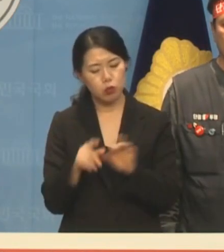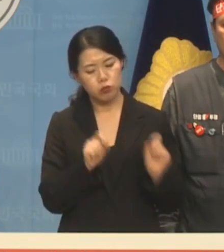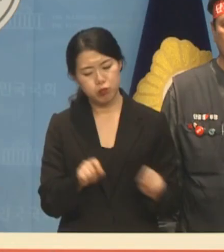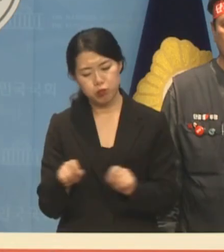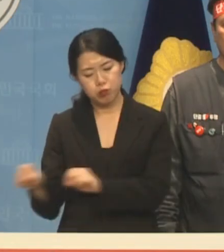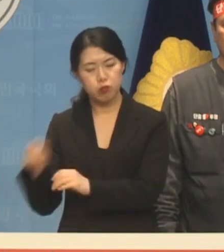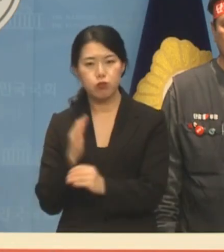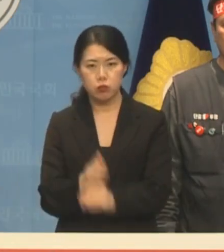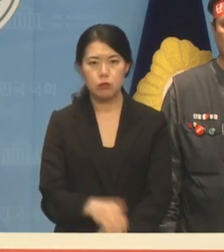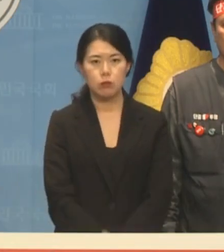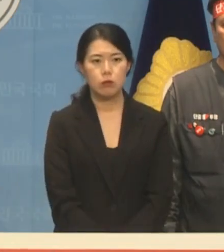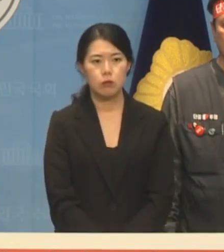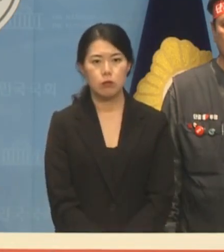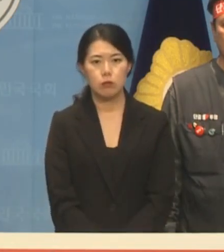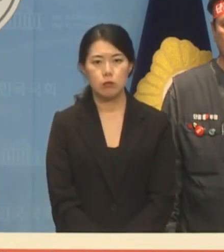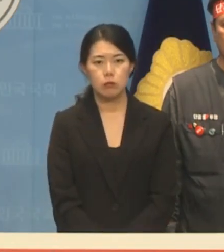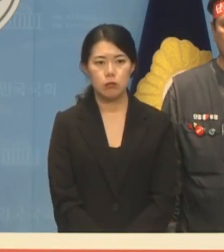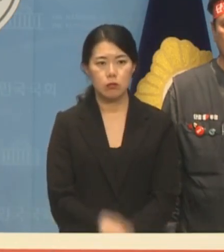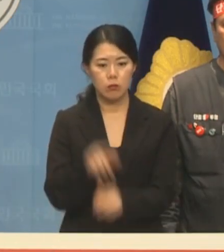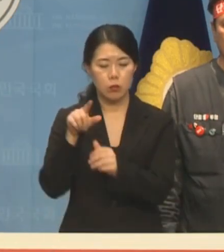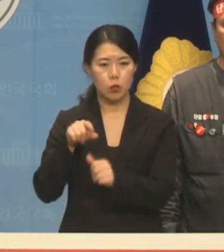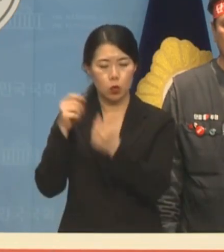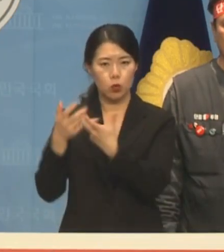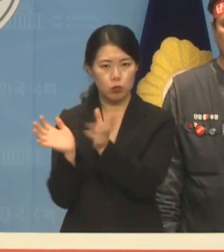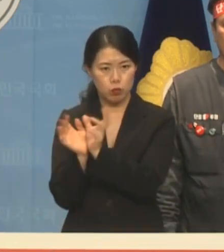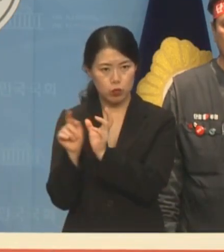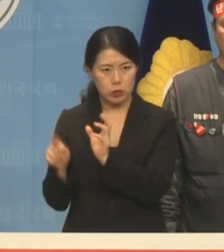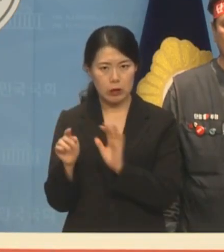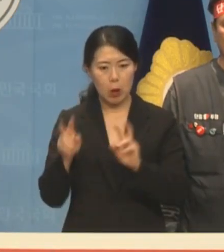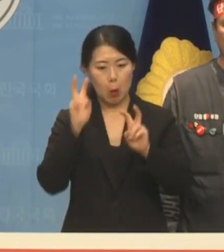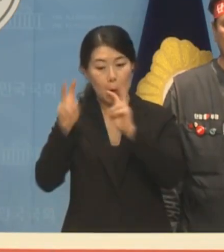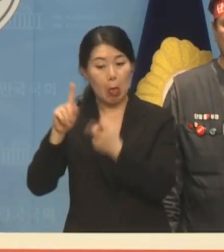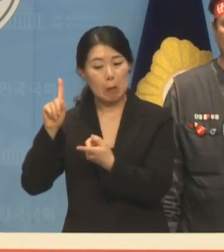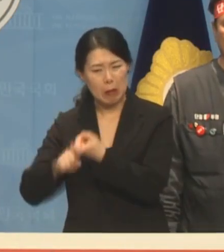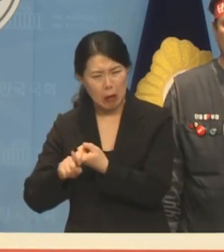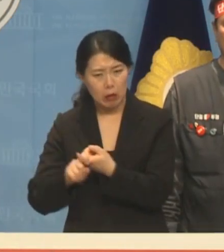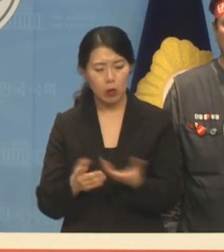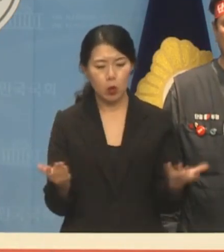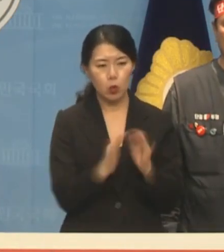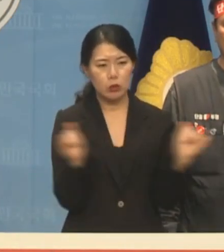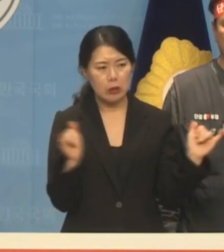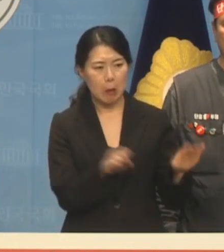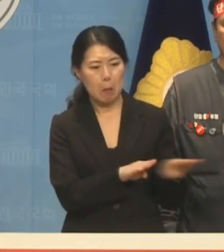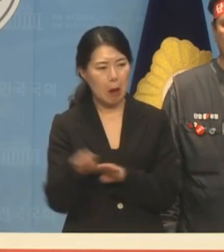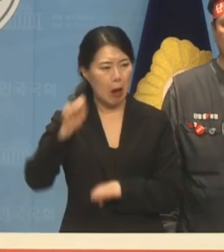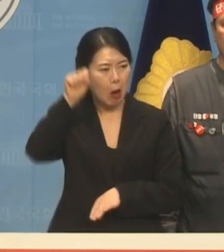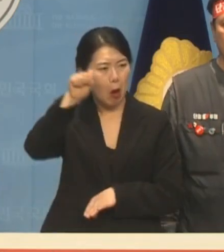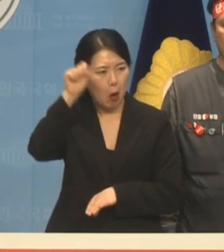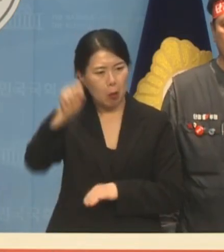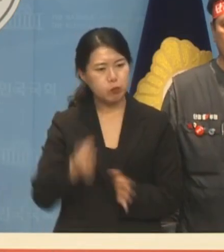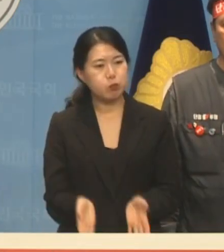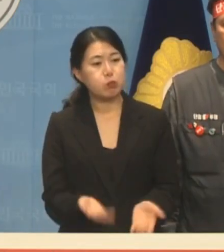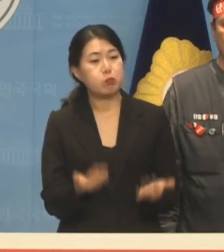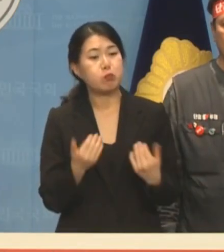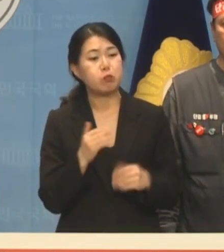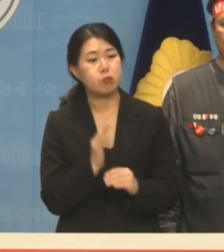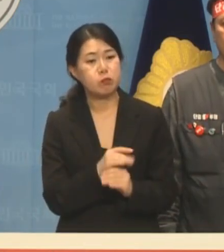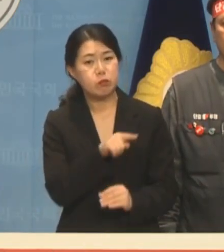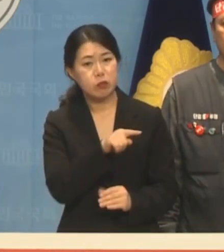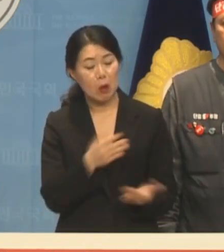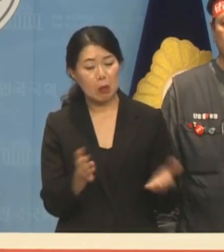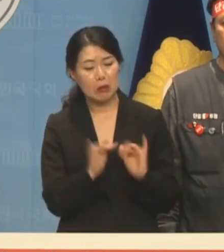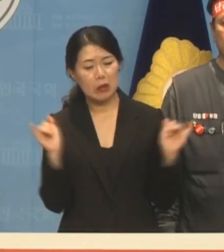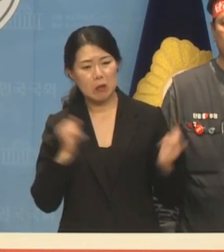미루고만 있습니다. 고용노동부 울산지청이 회사 편을 들며 노동자의 파업을 부추기고 있다는 노동자의